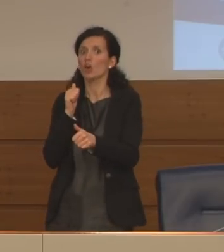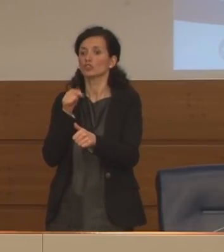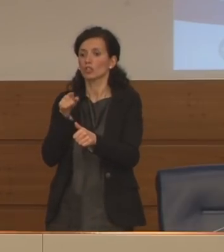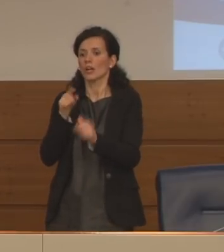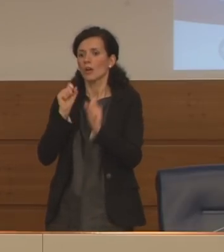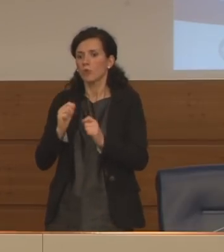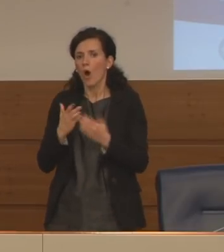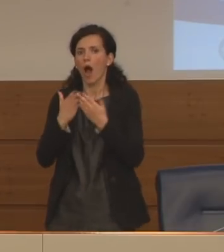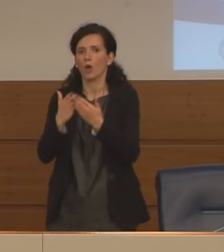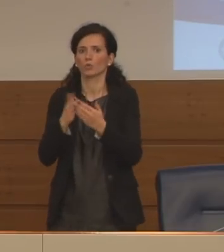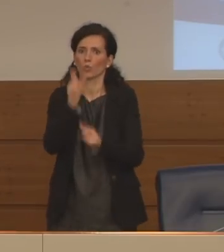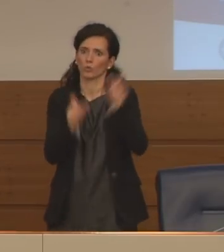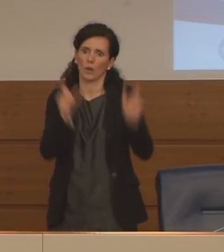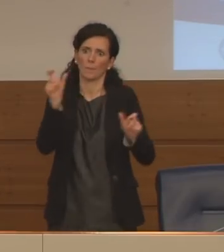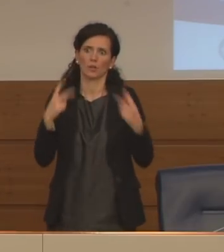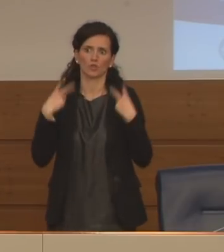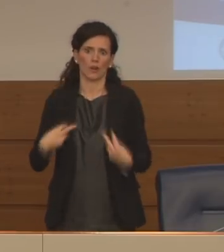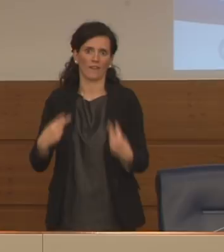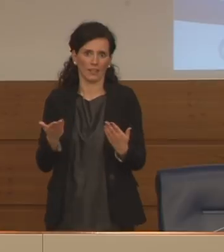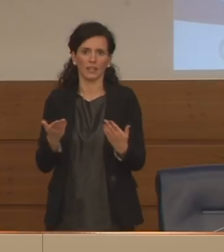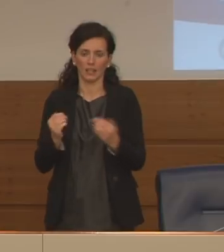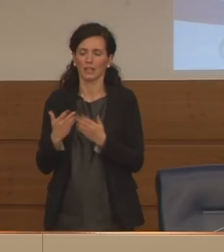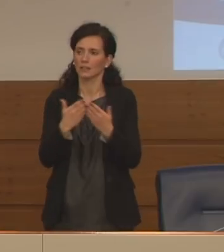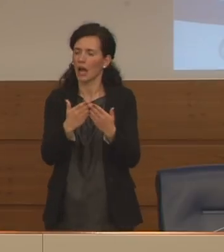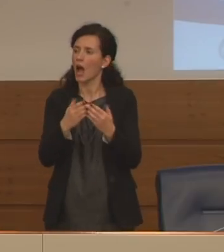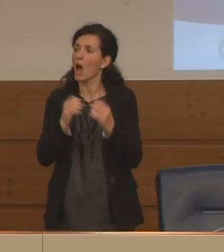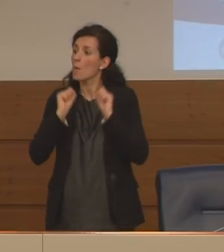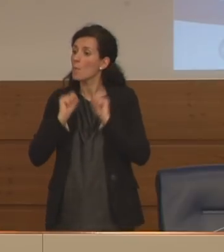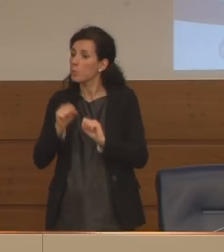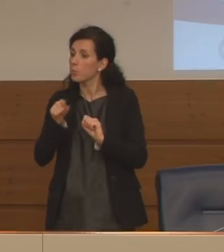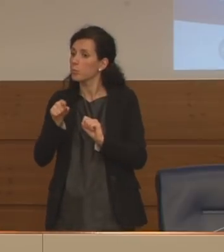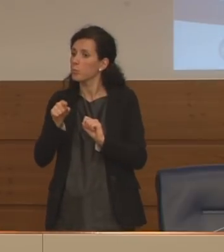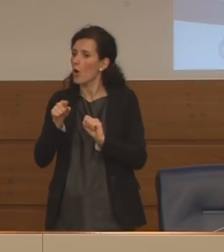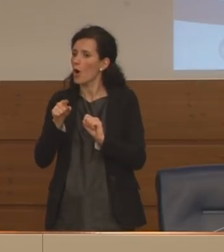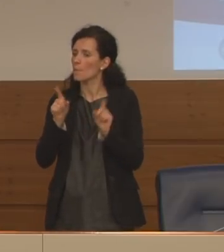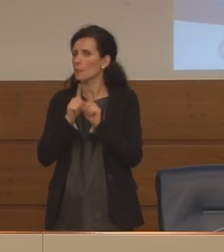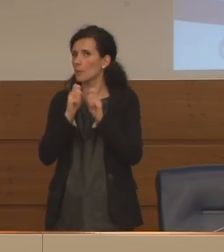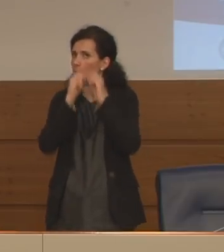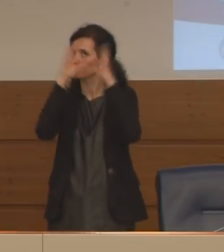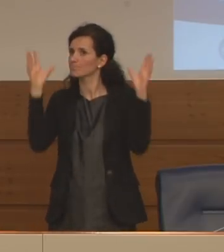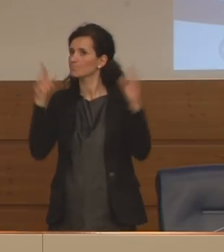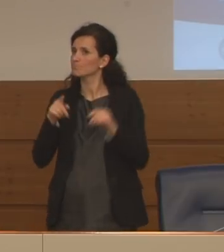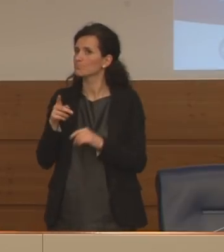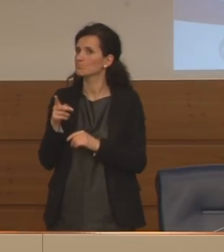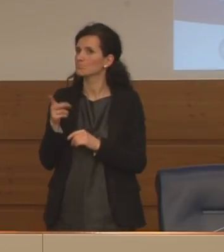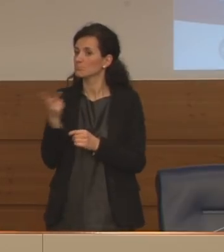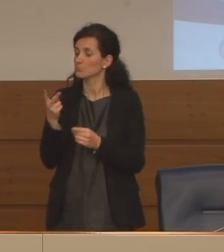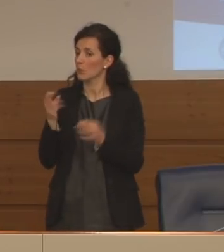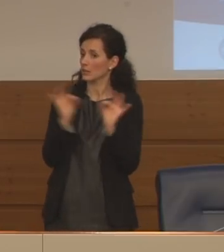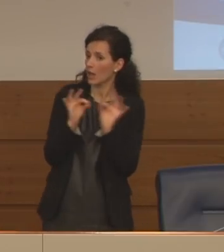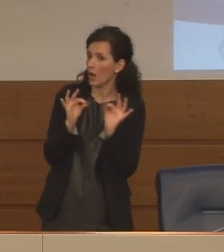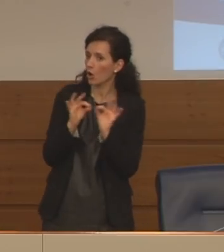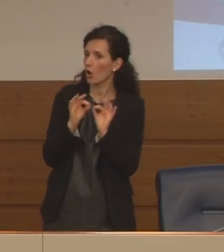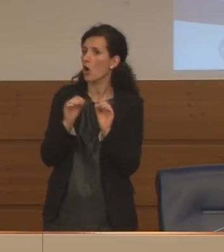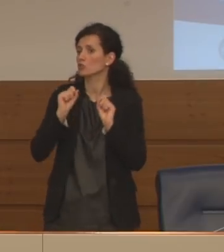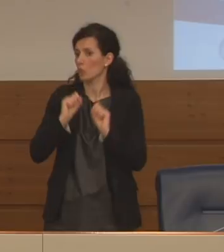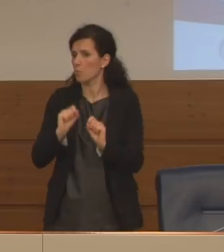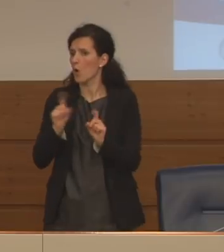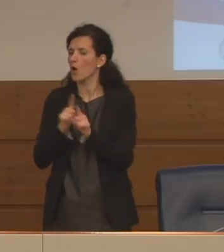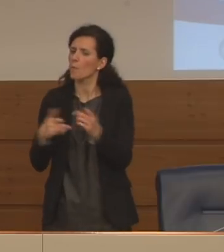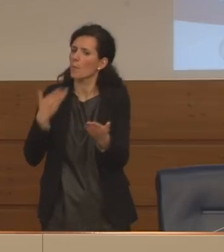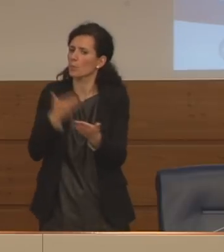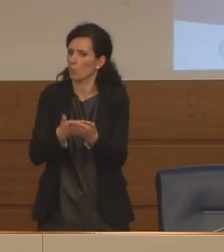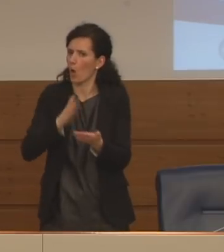vite volevo capire se questa è un'ipotesi valida una proposta valida per non